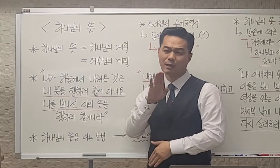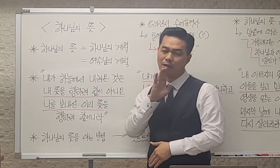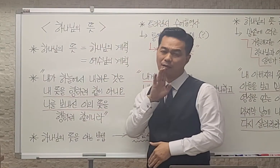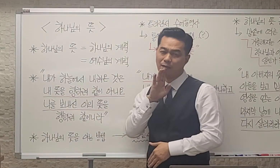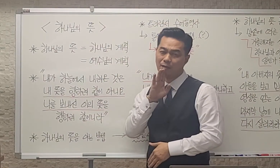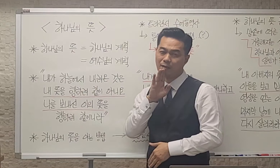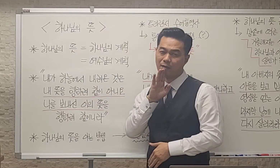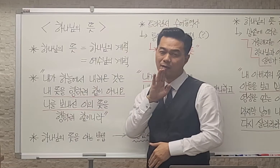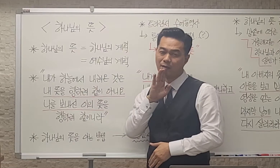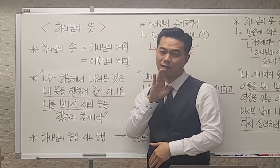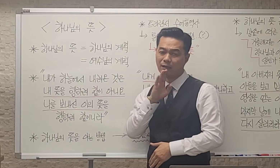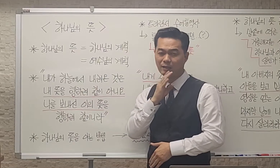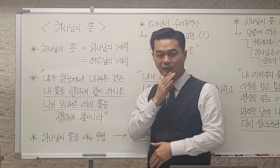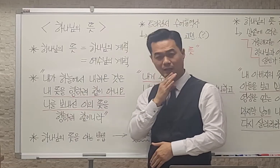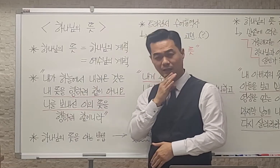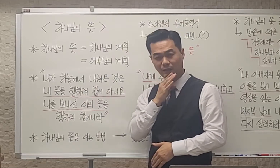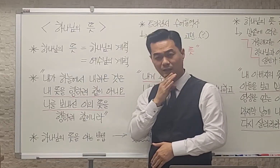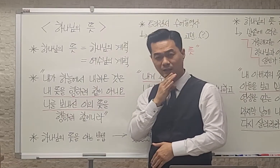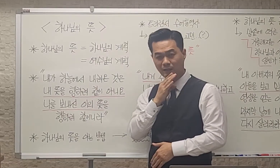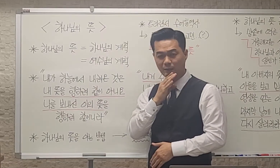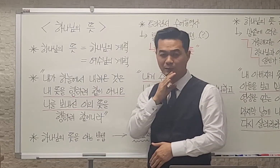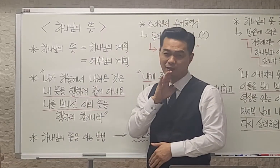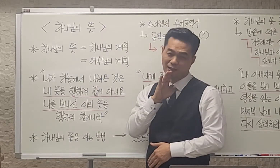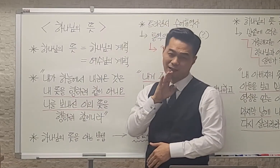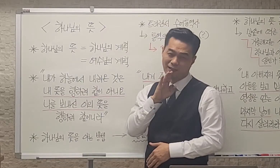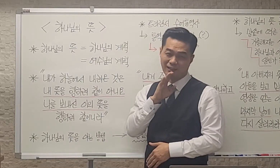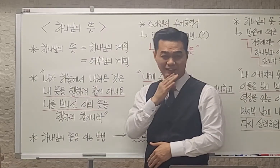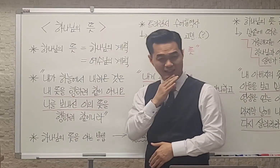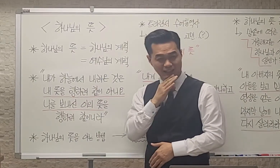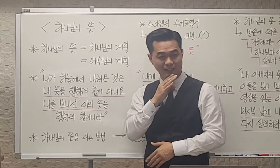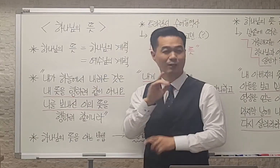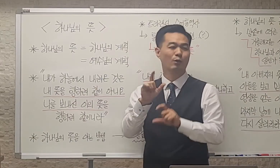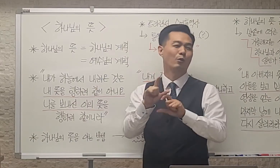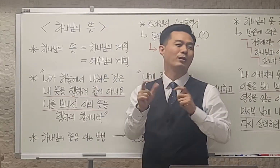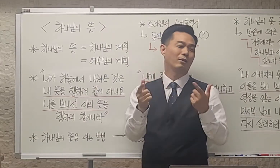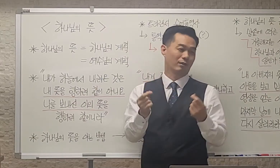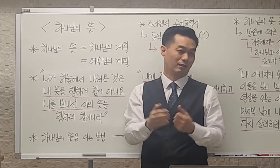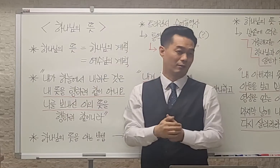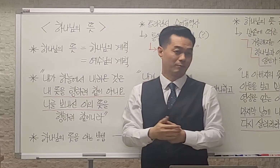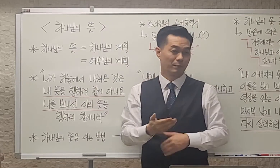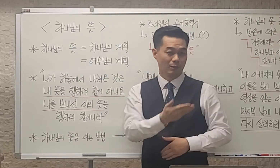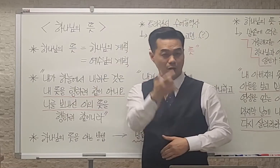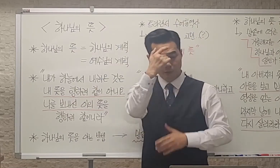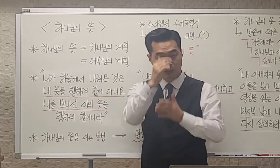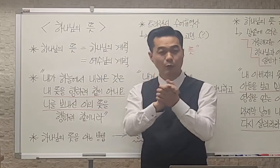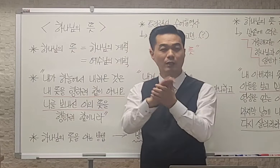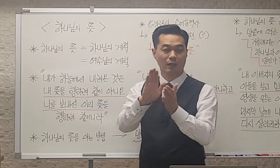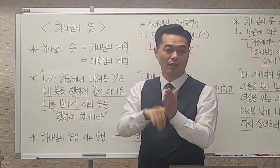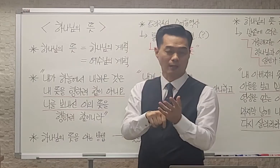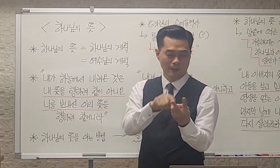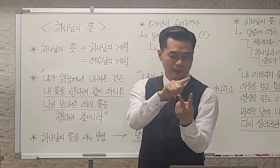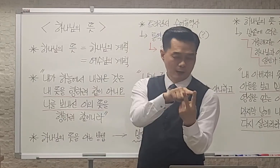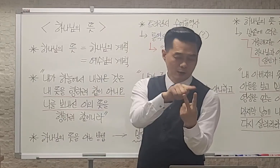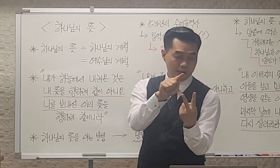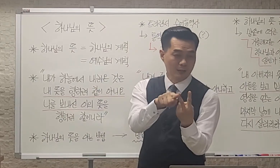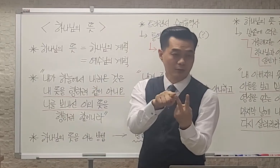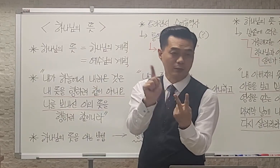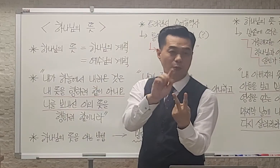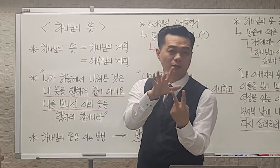맞나? 아닌가? 맞나? 아닌가? 고민할 것 같아요. 여러분 기도할 때 이건지 뭘